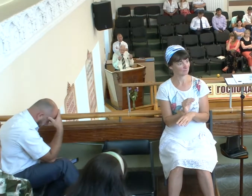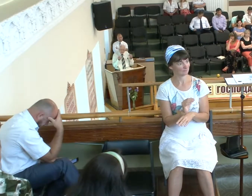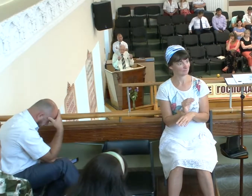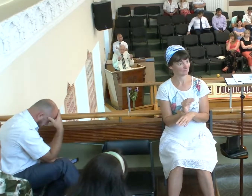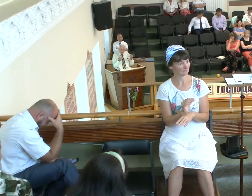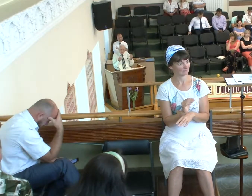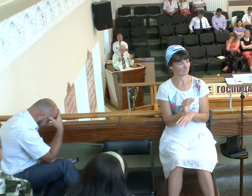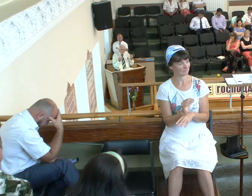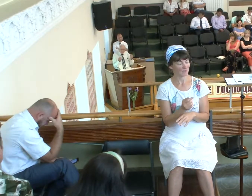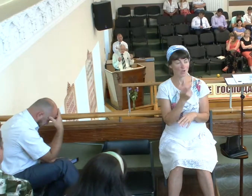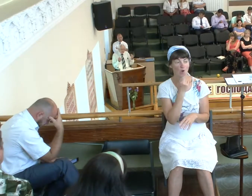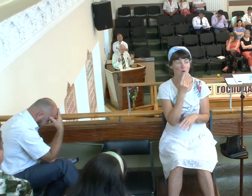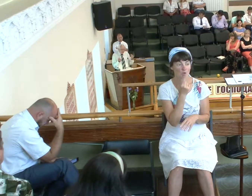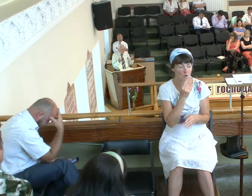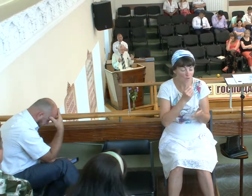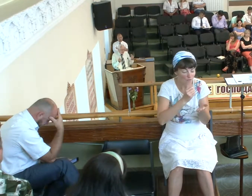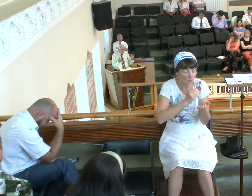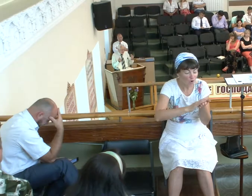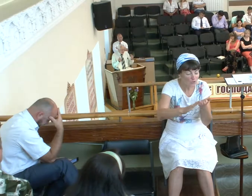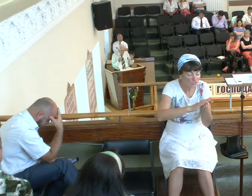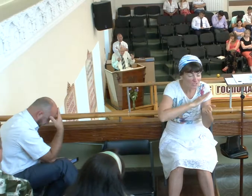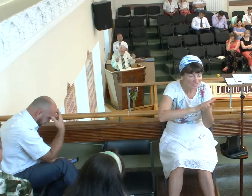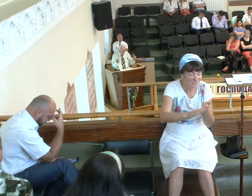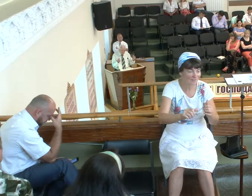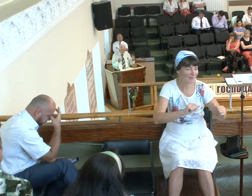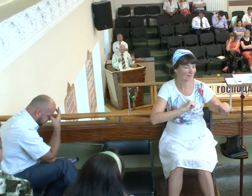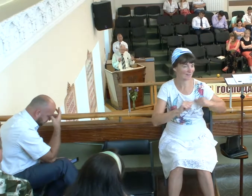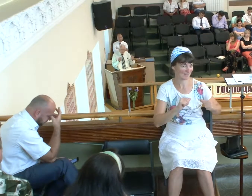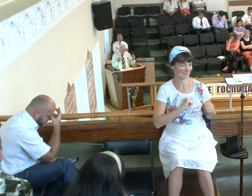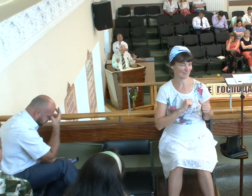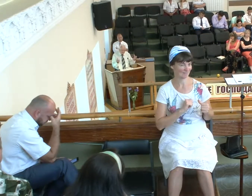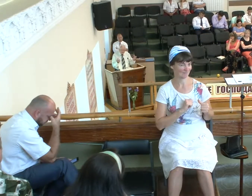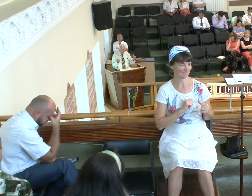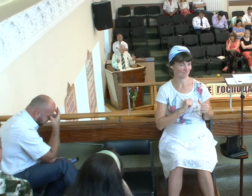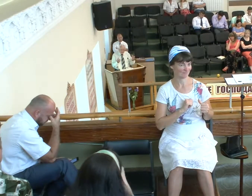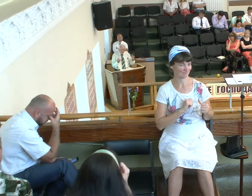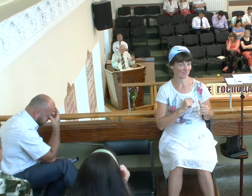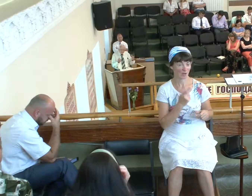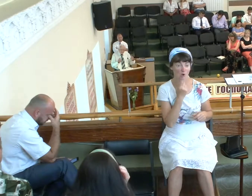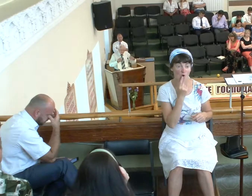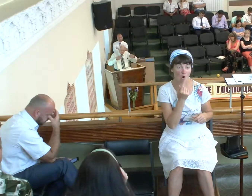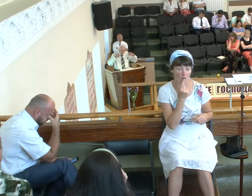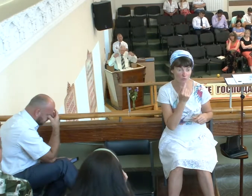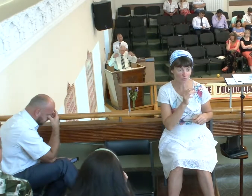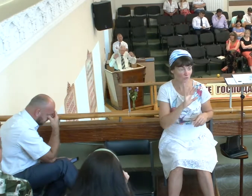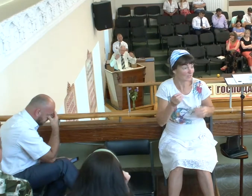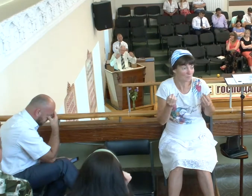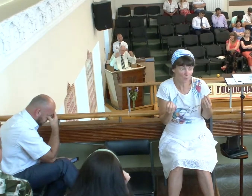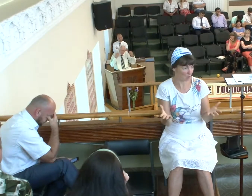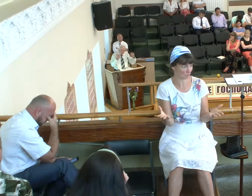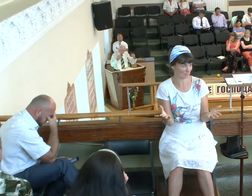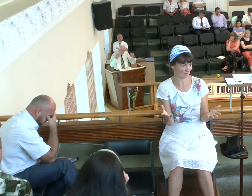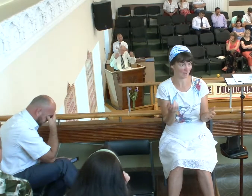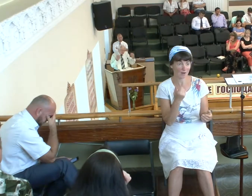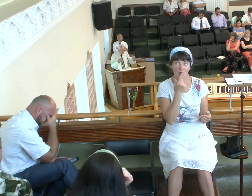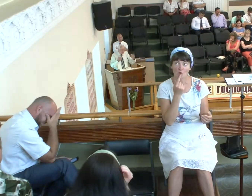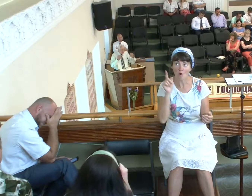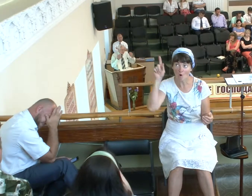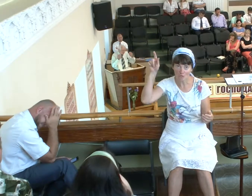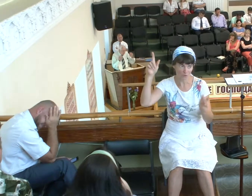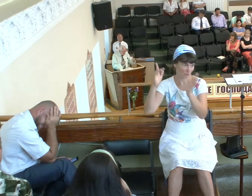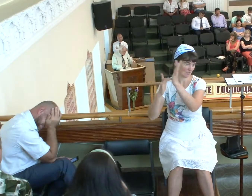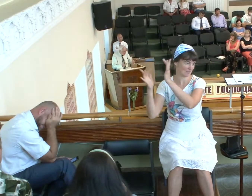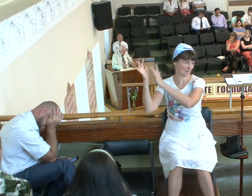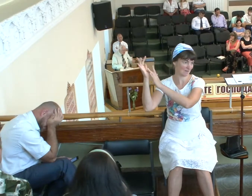средством очищения наших грехов. Мы очистились, мы спасены, мы получили доступ к простому